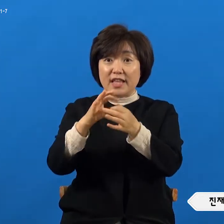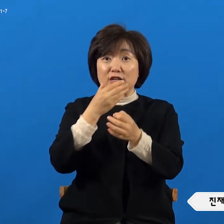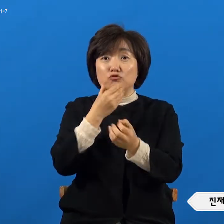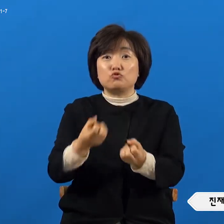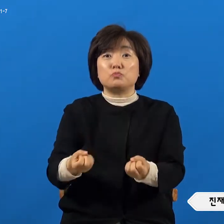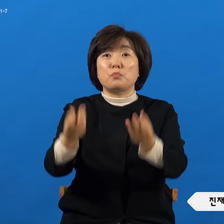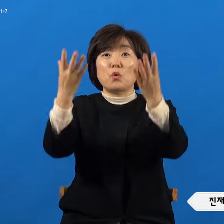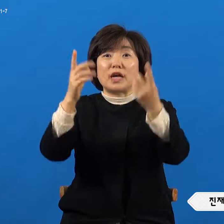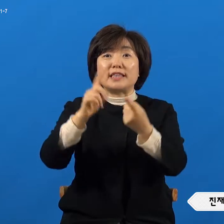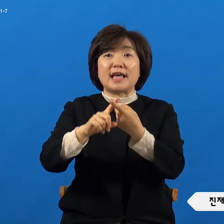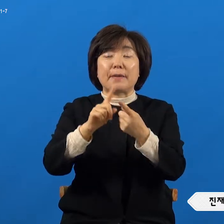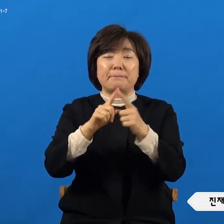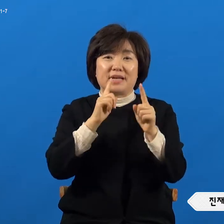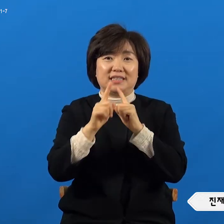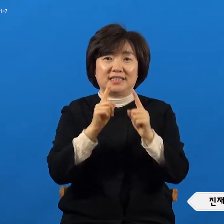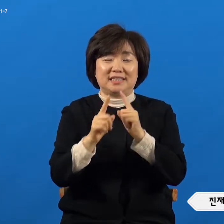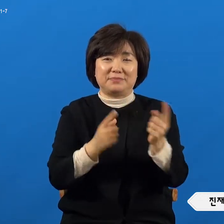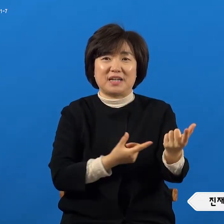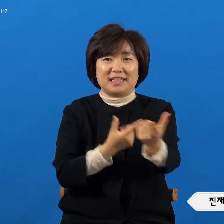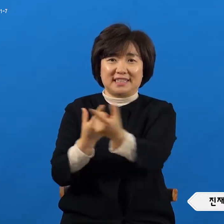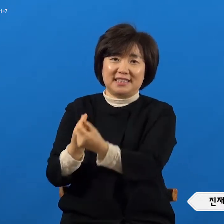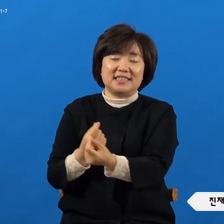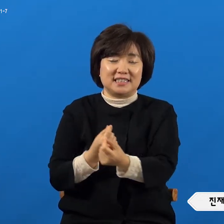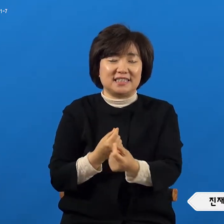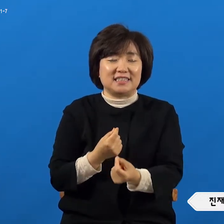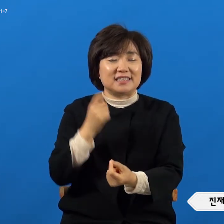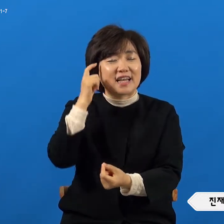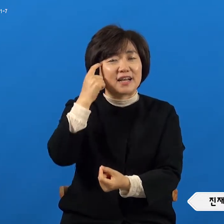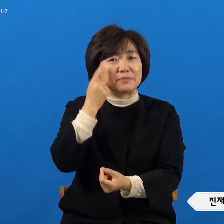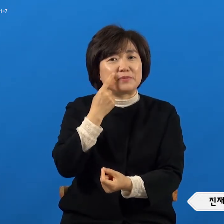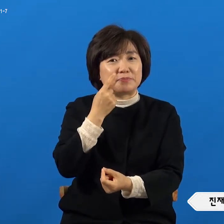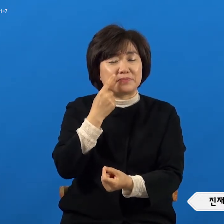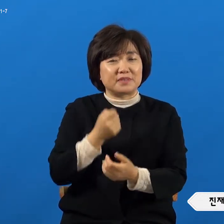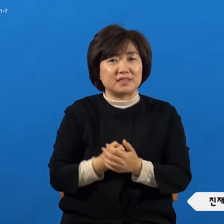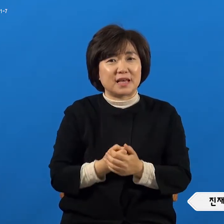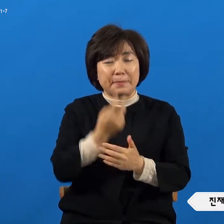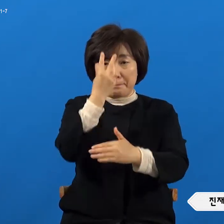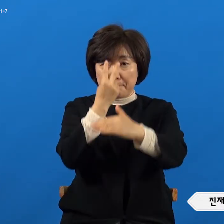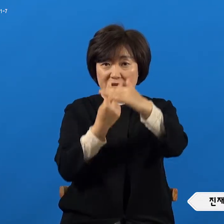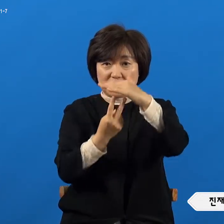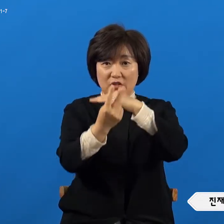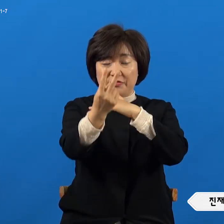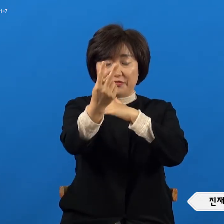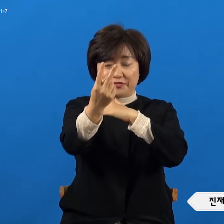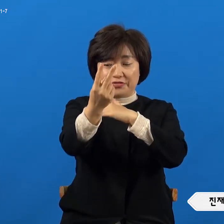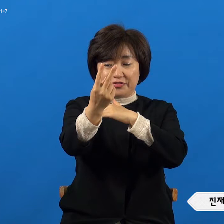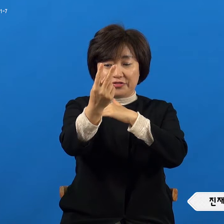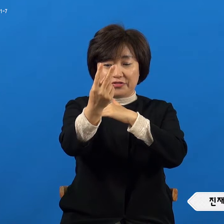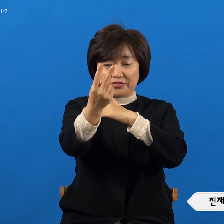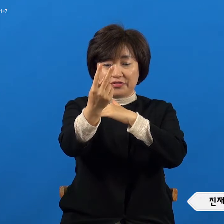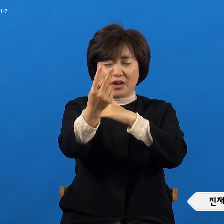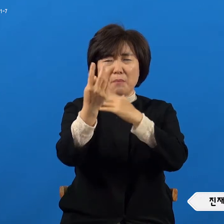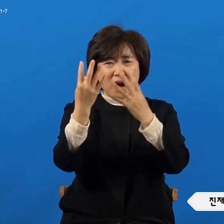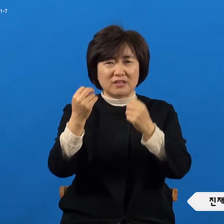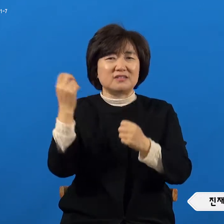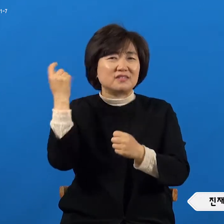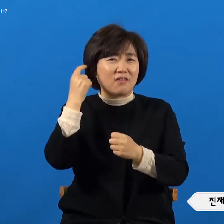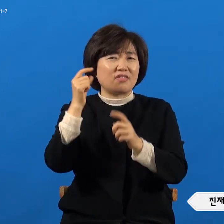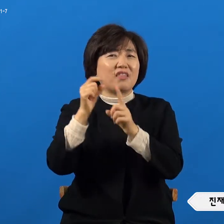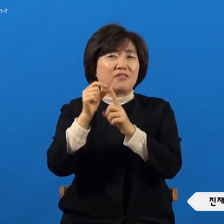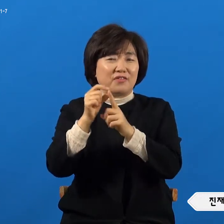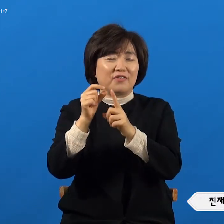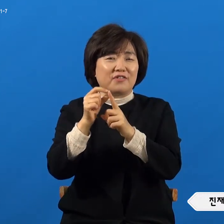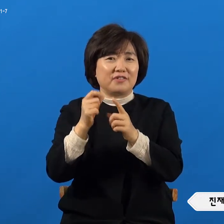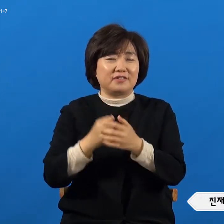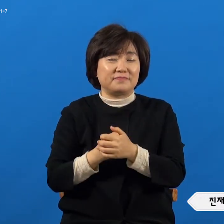말씀을 함께 나누고자 합니다. 비전. 얼마나 많이 들은 이야기인지도